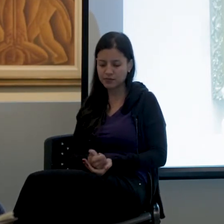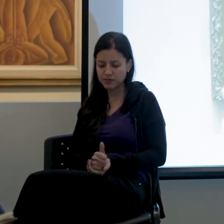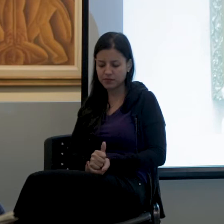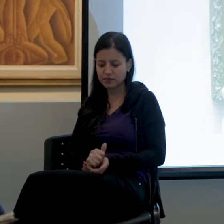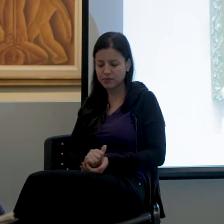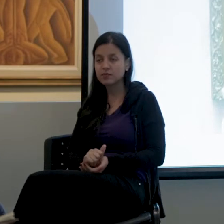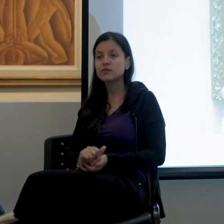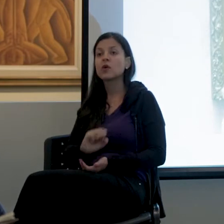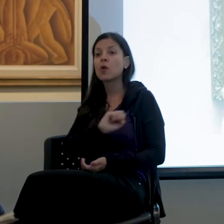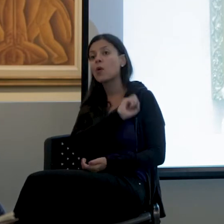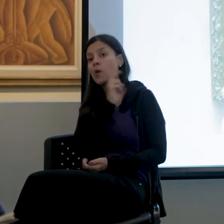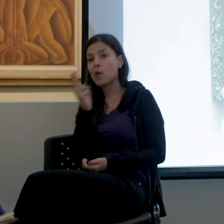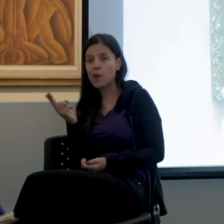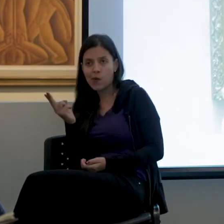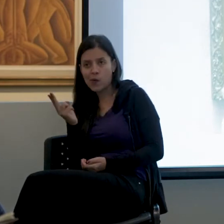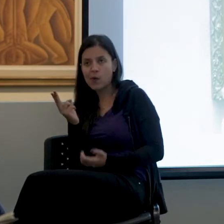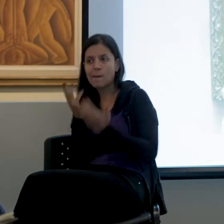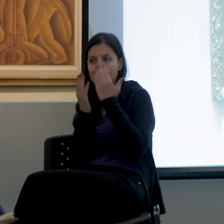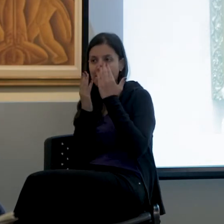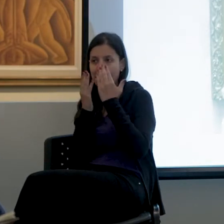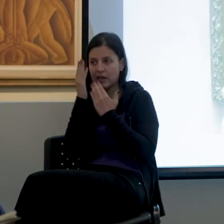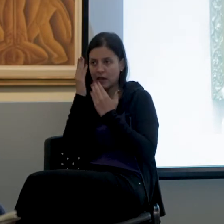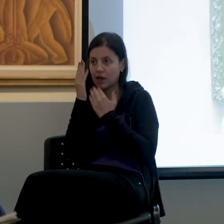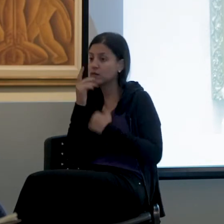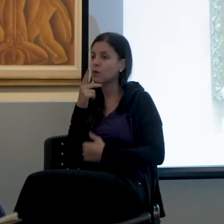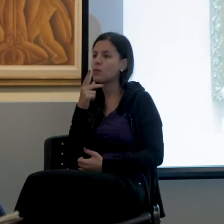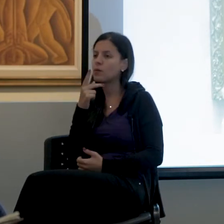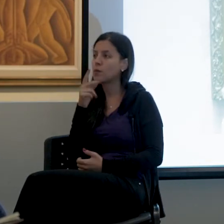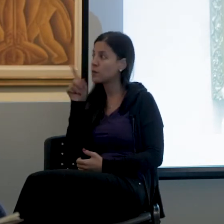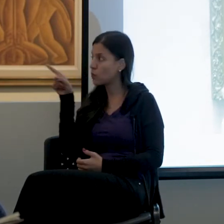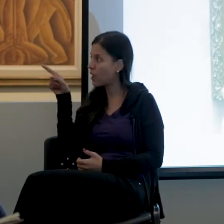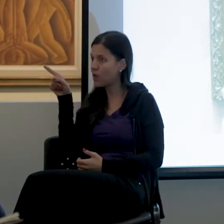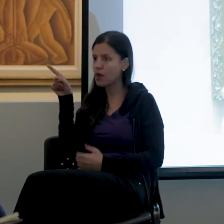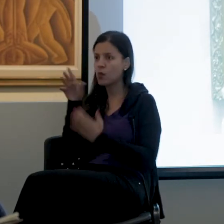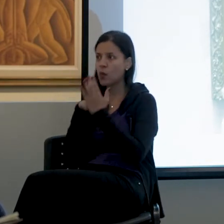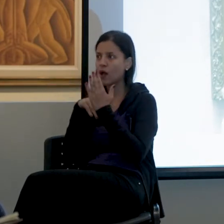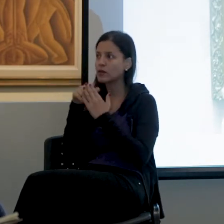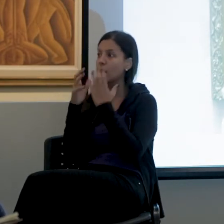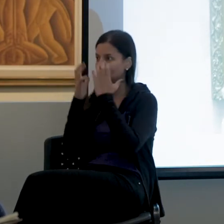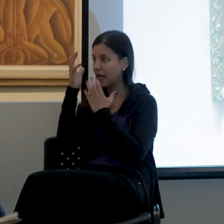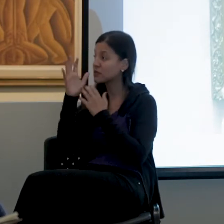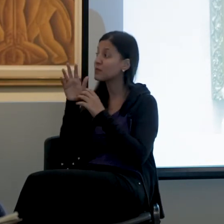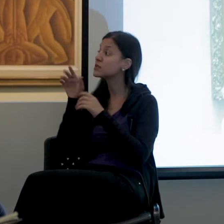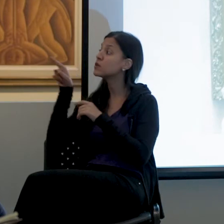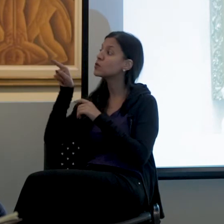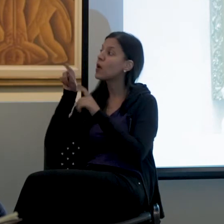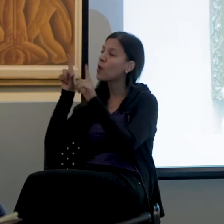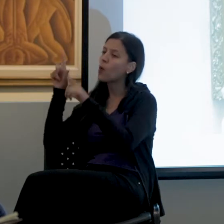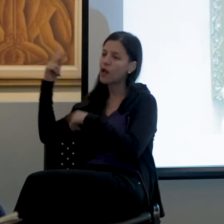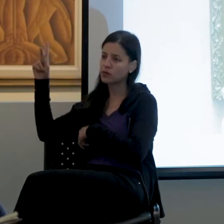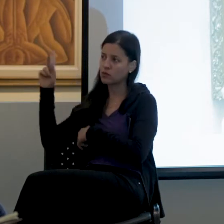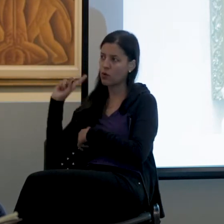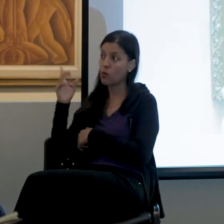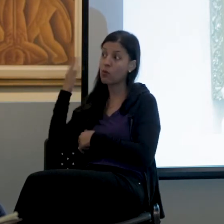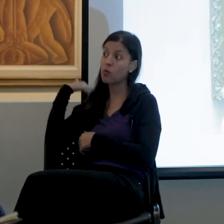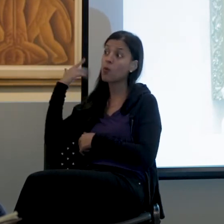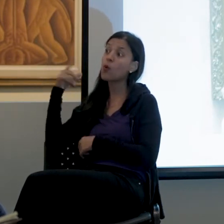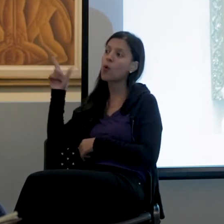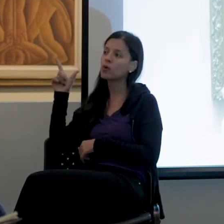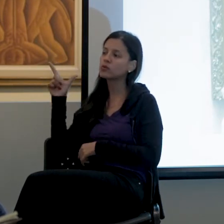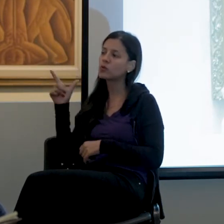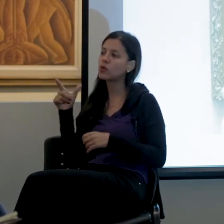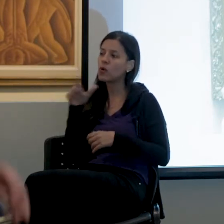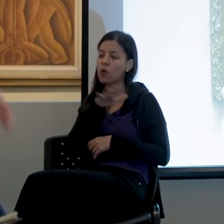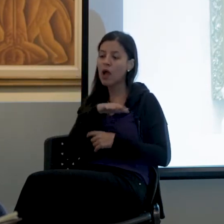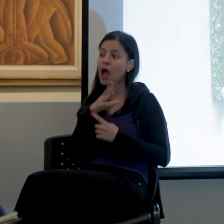Ou, no caso do Picasso, que não é este Picasso aí, que está aqui, no começo, por exemplo, dos cubistas, o fascínio pela